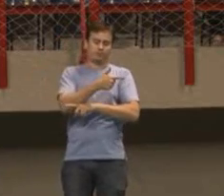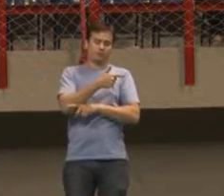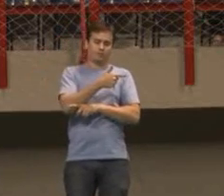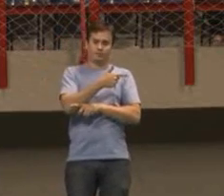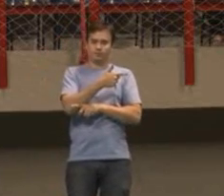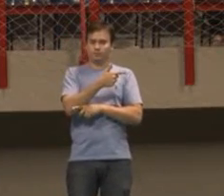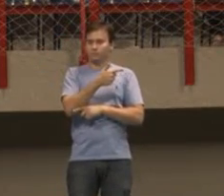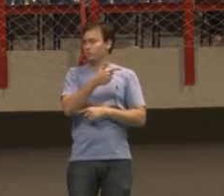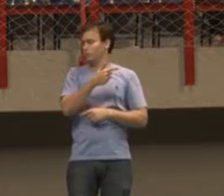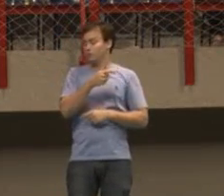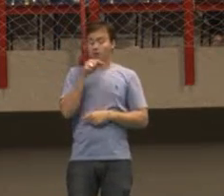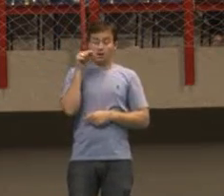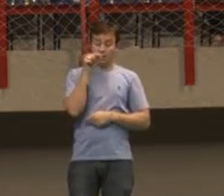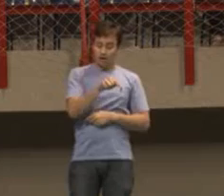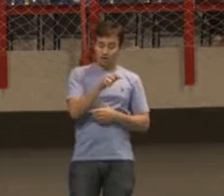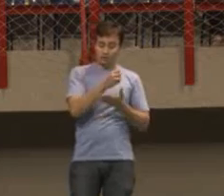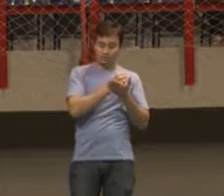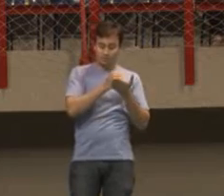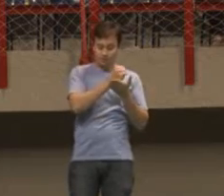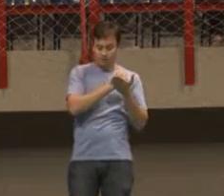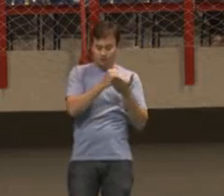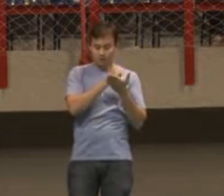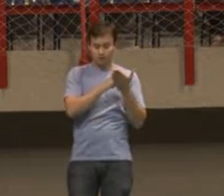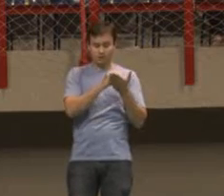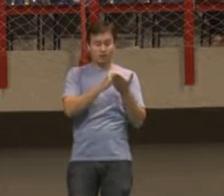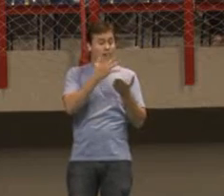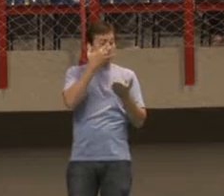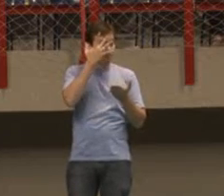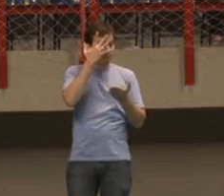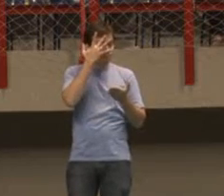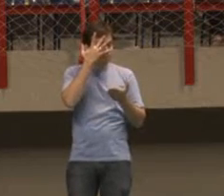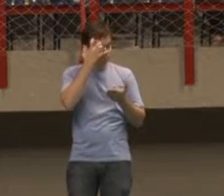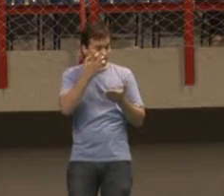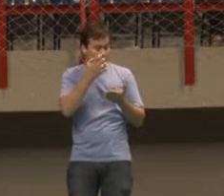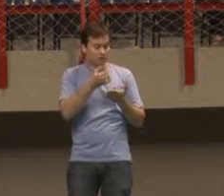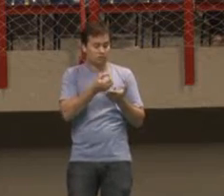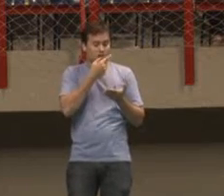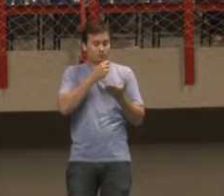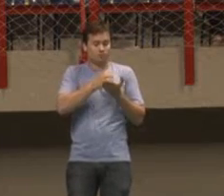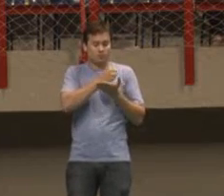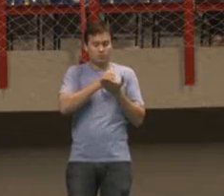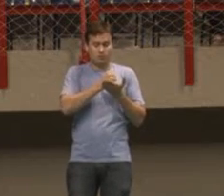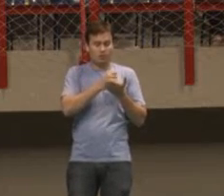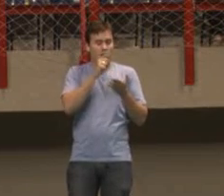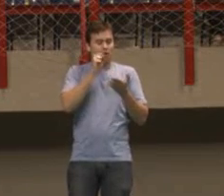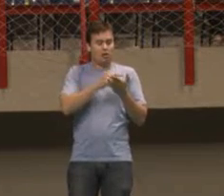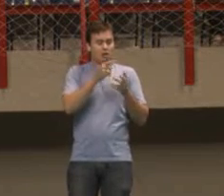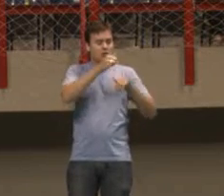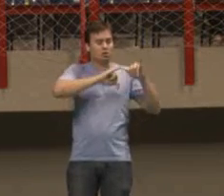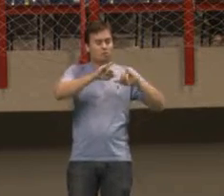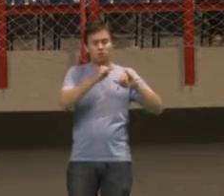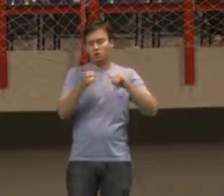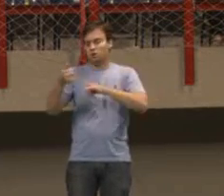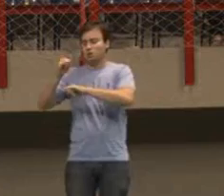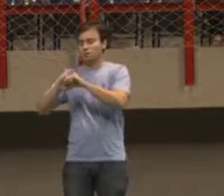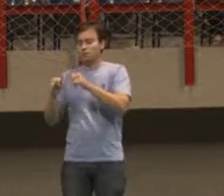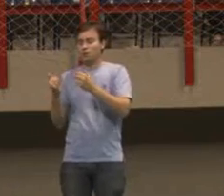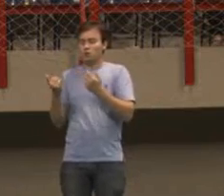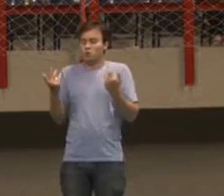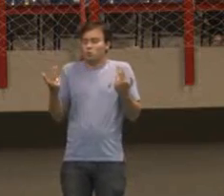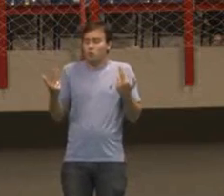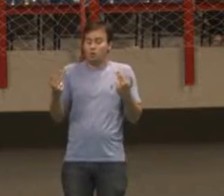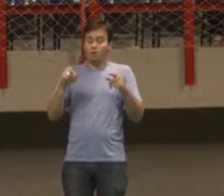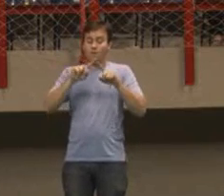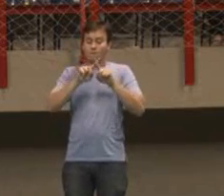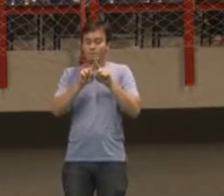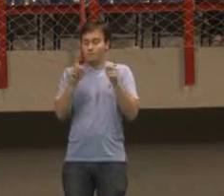do dia seguinte é a mesma composição química de um anticoncepcional, só que em doses